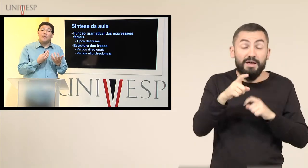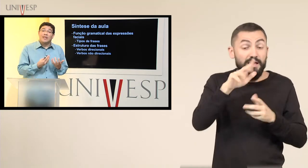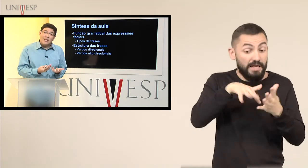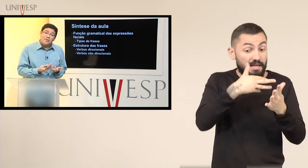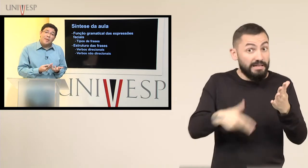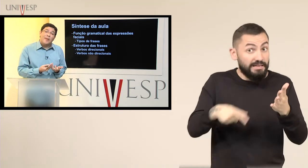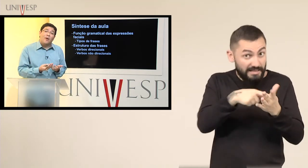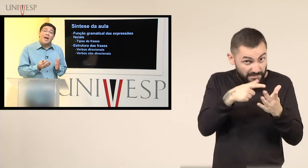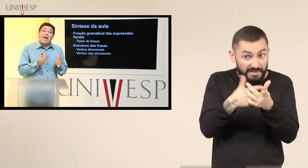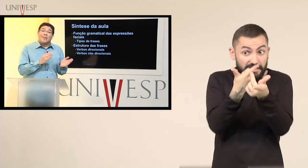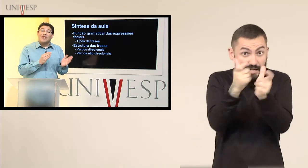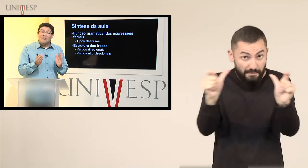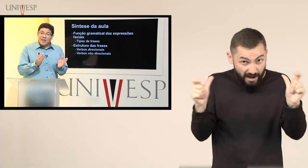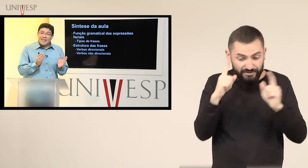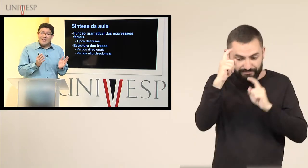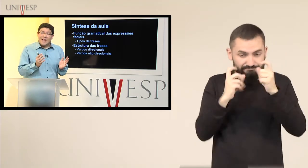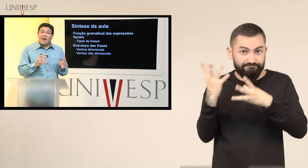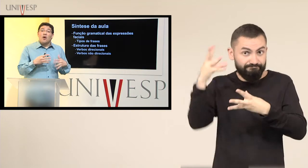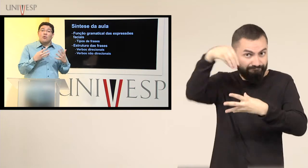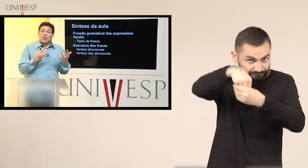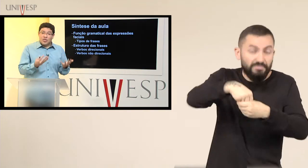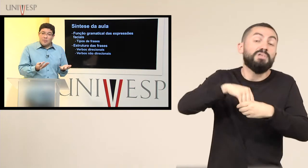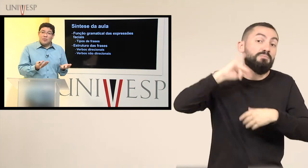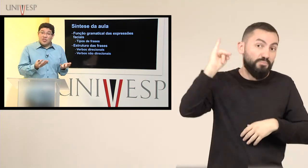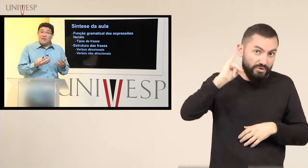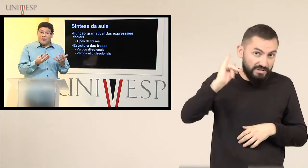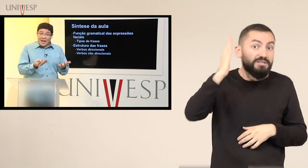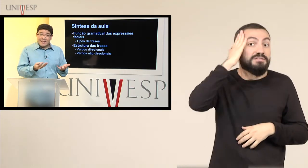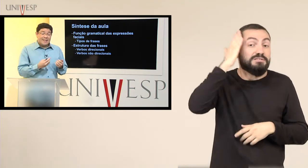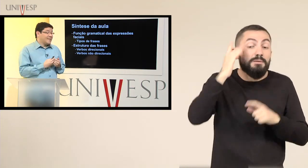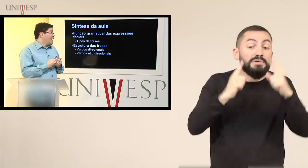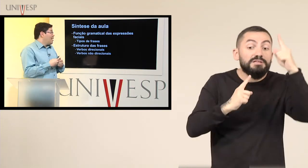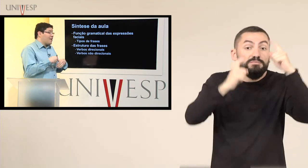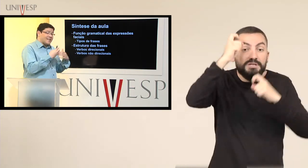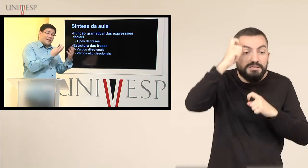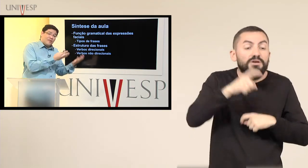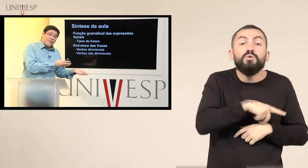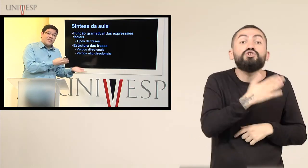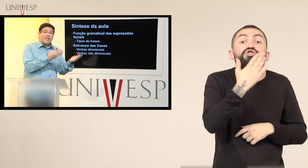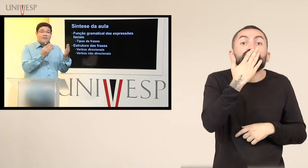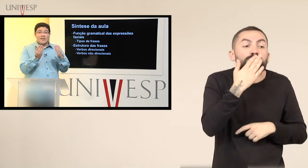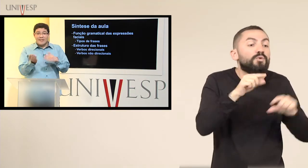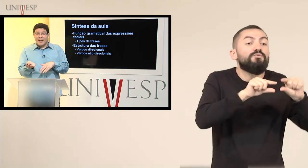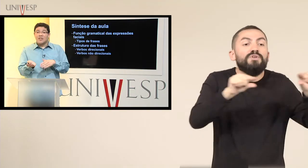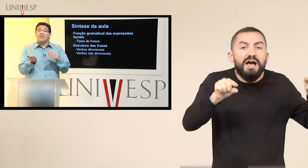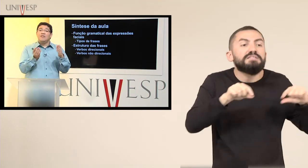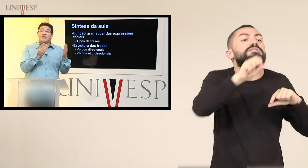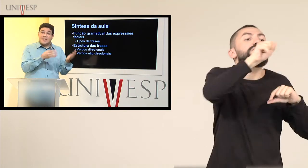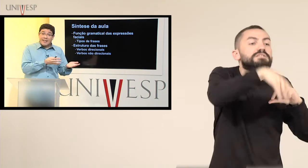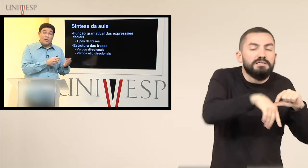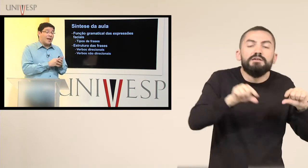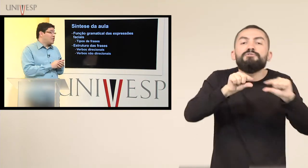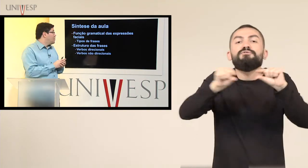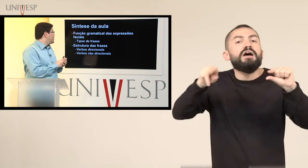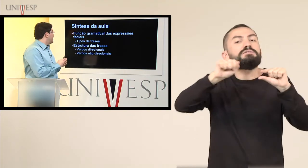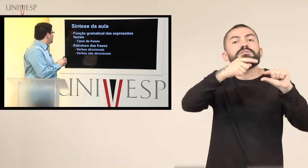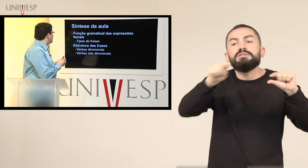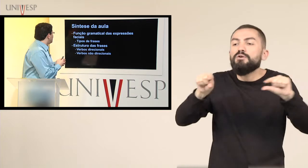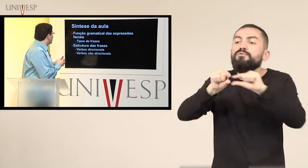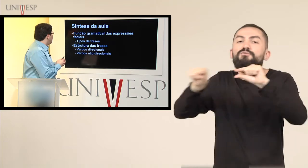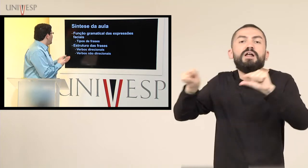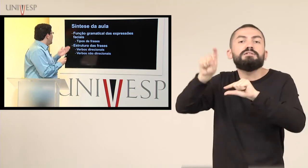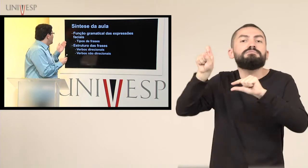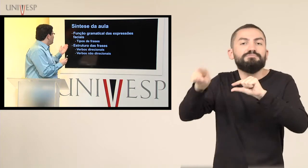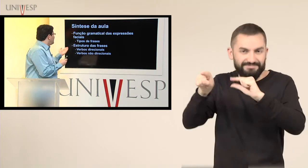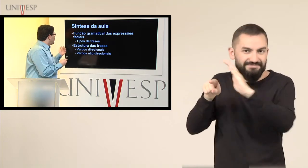tem um importante papel para diferenciar os tipos de frases, frases afirmativas, negativas, interrogativas e assim